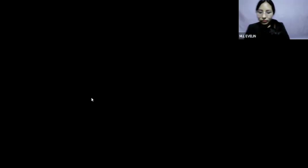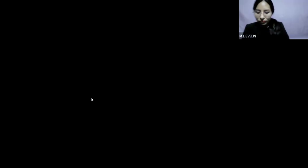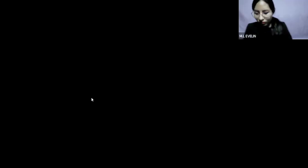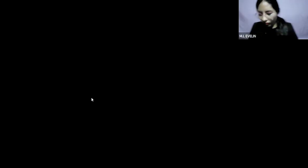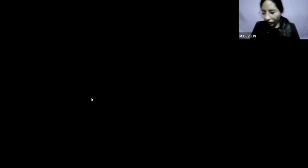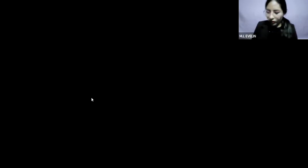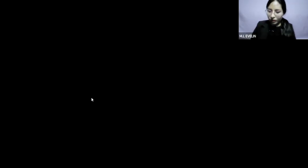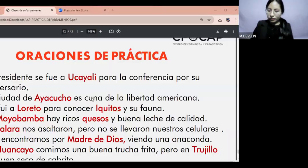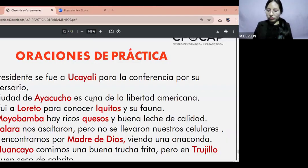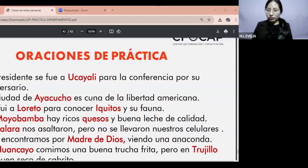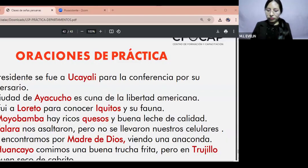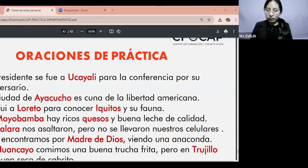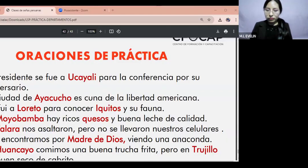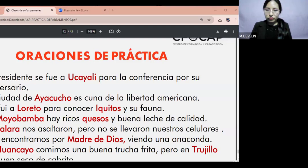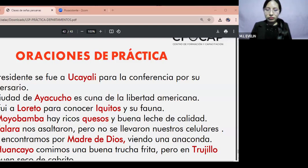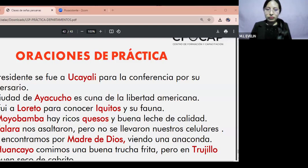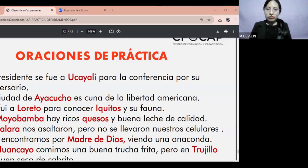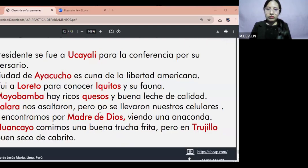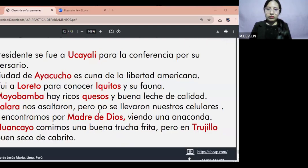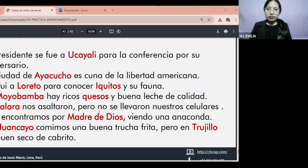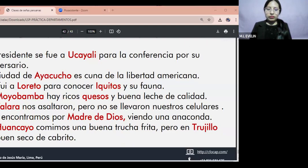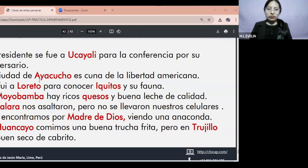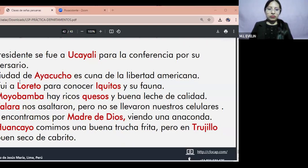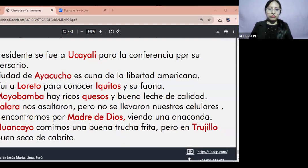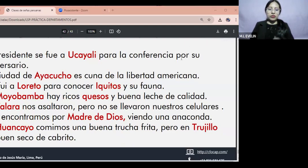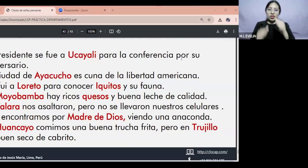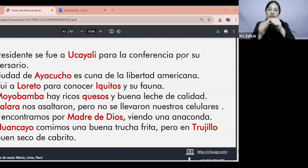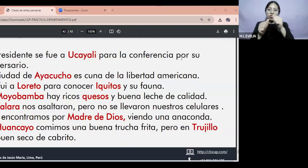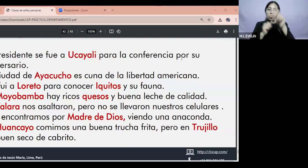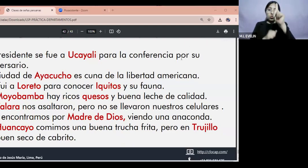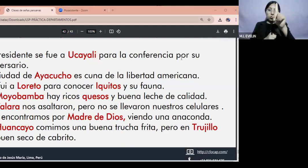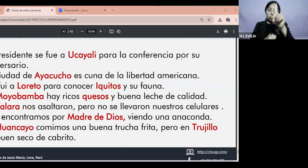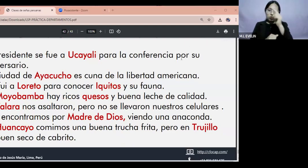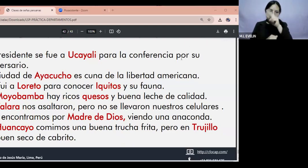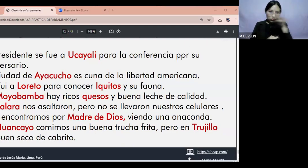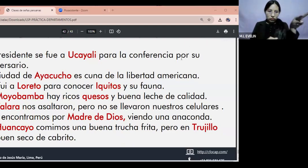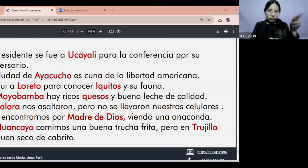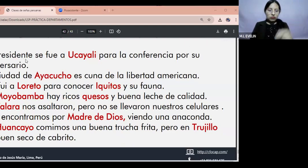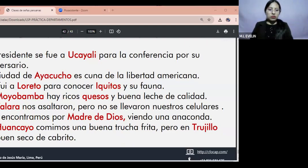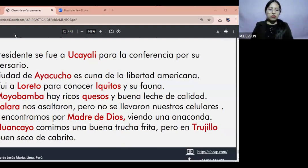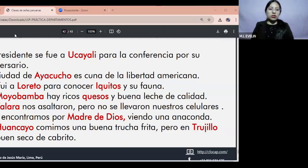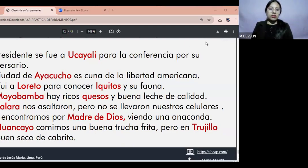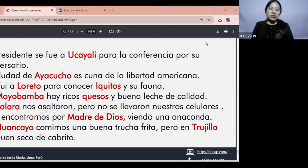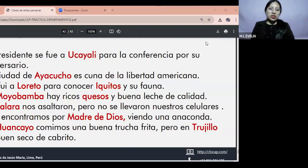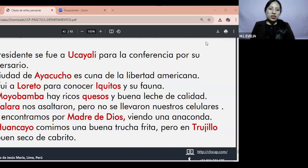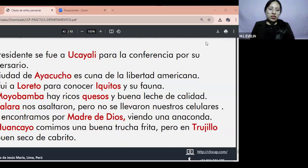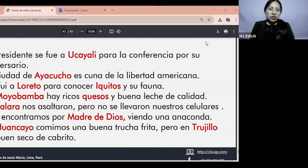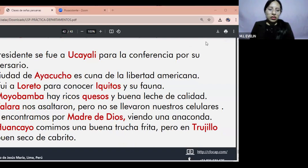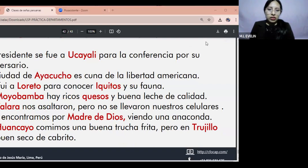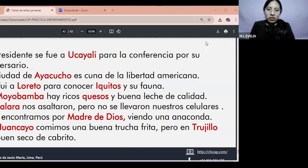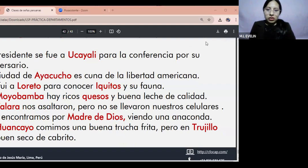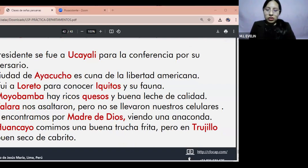Ajá vamos entonces a la primera oración sí